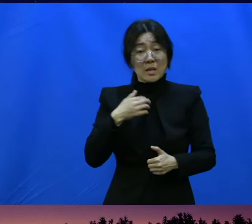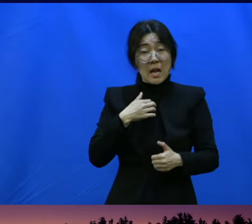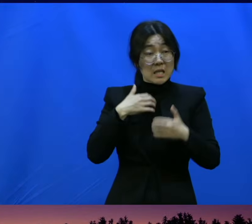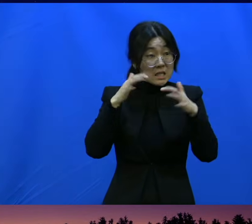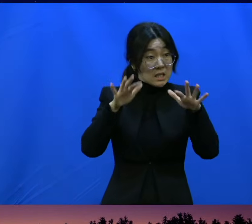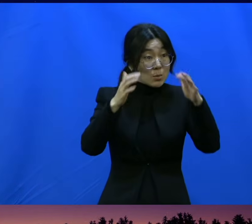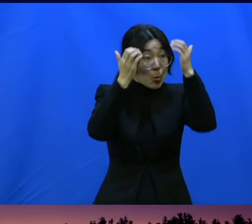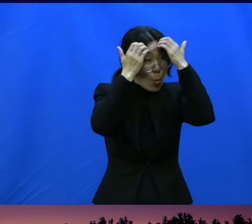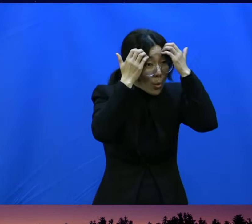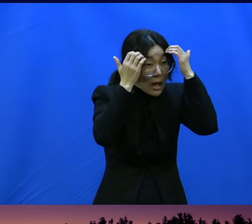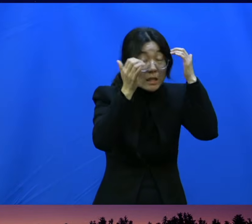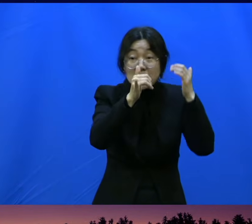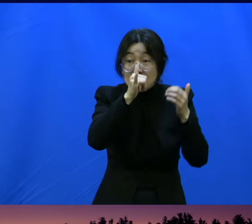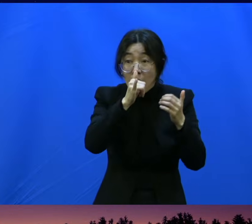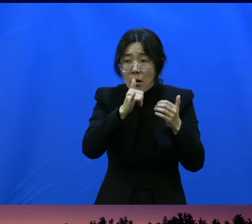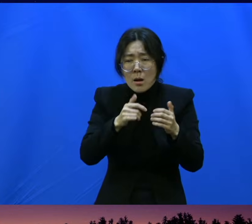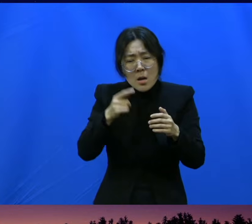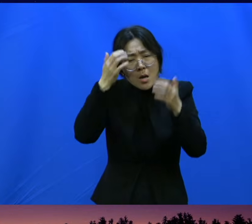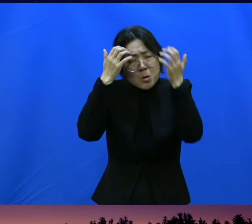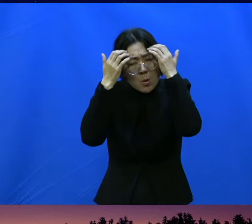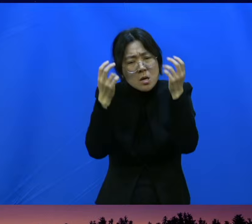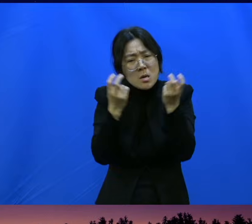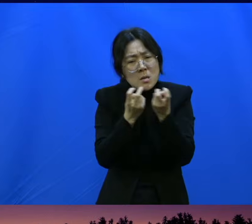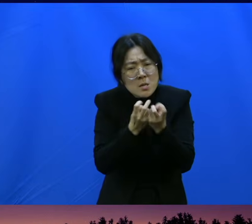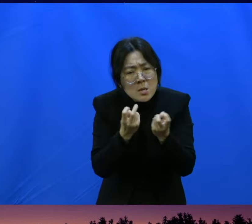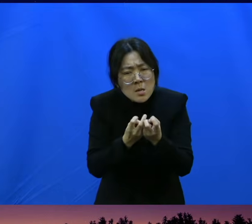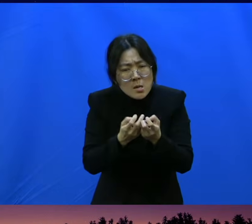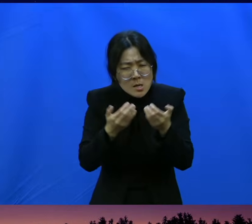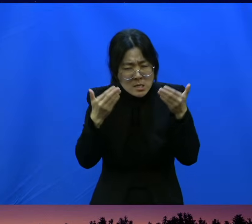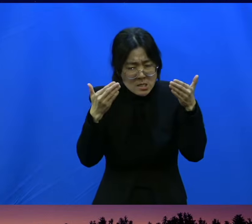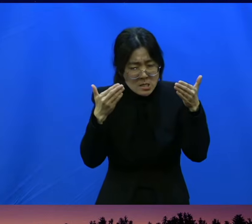사람들이 점점 더 날카로워지고 다른 걸 못 보잖아요.